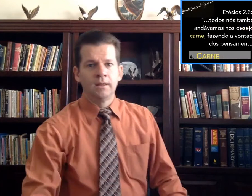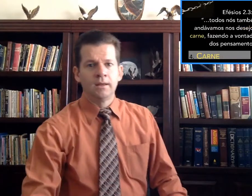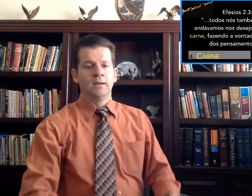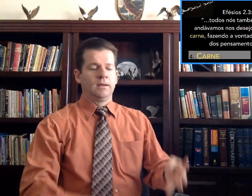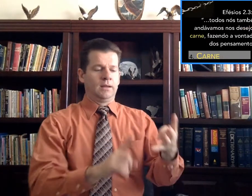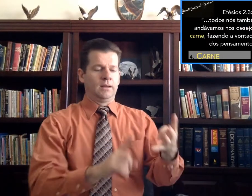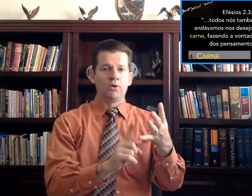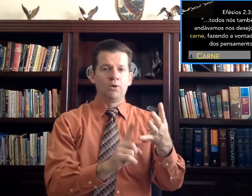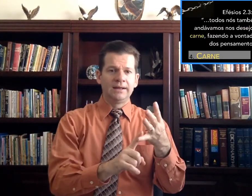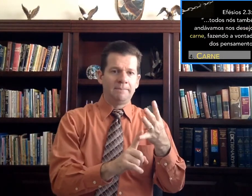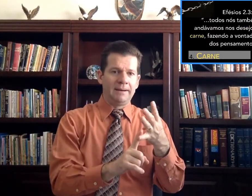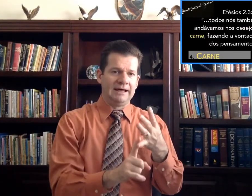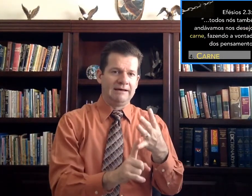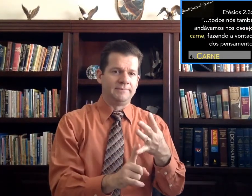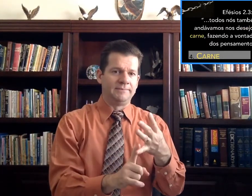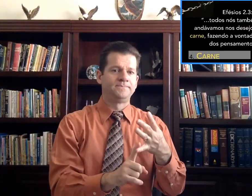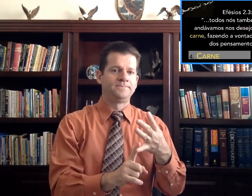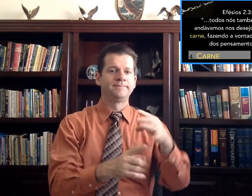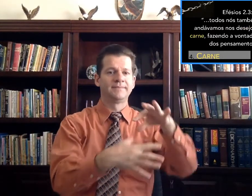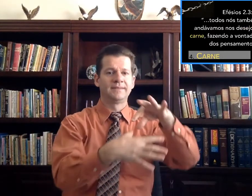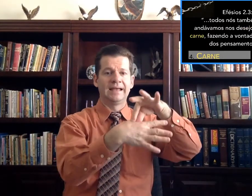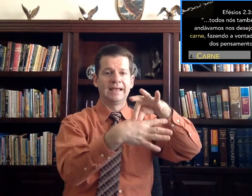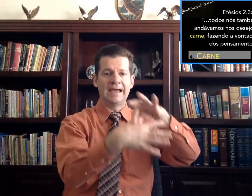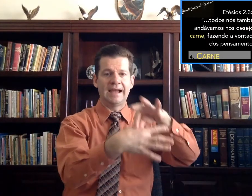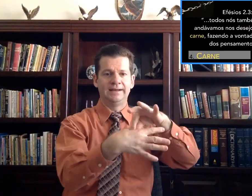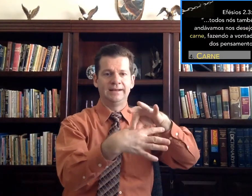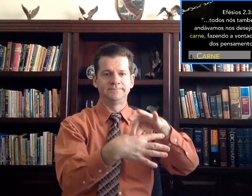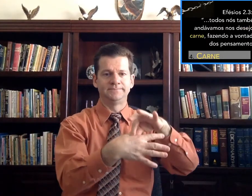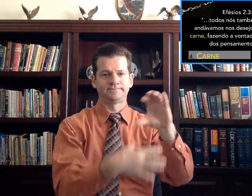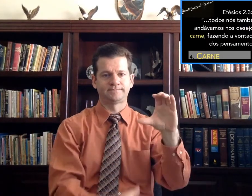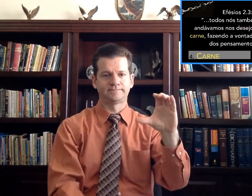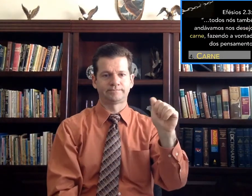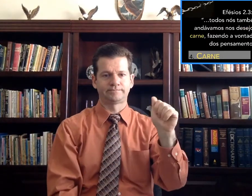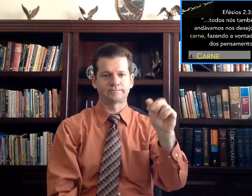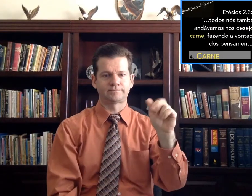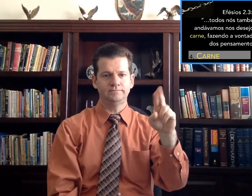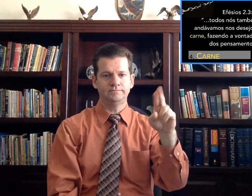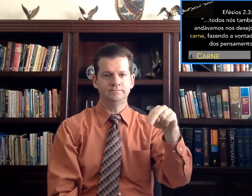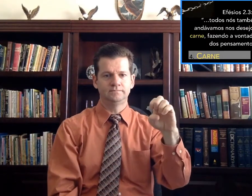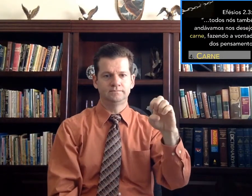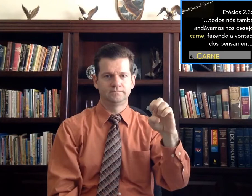A quarta palavra, carne.